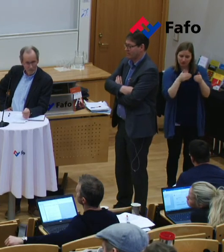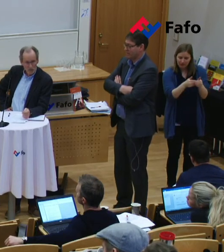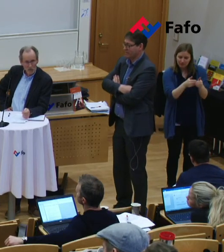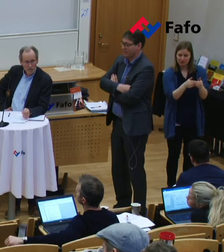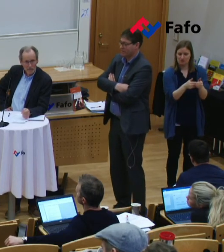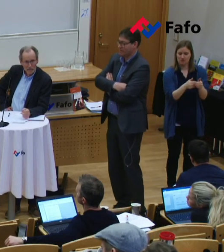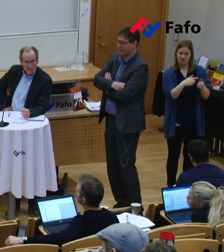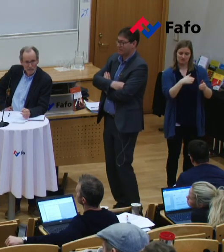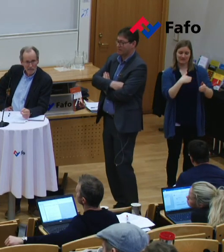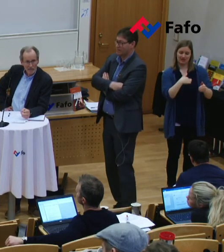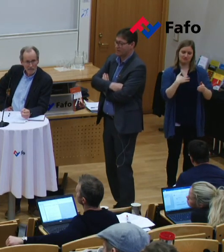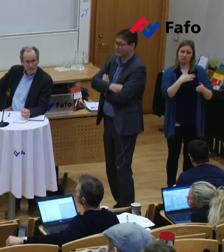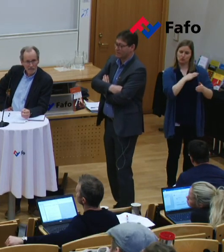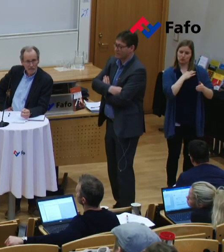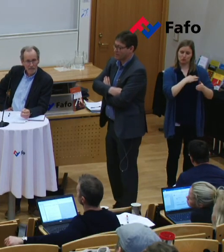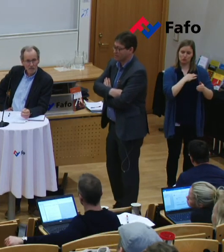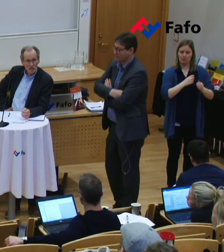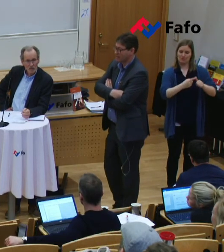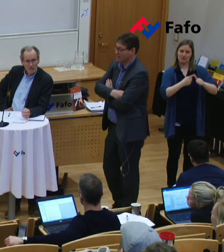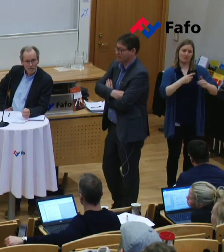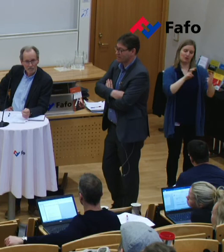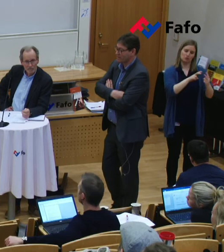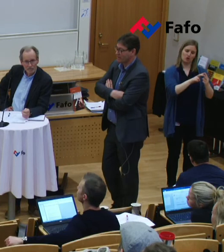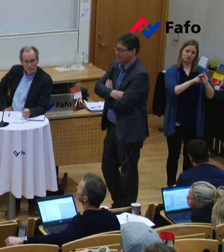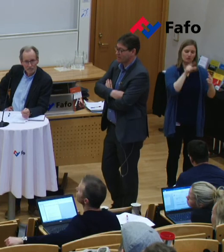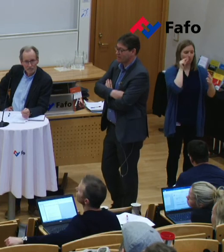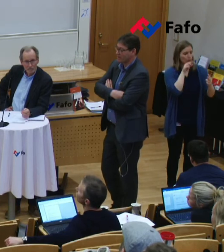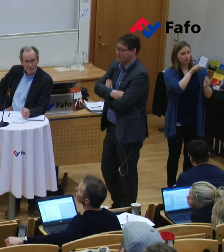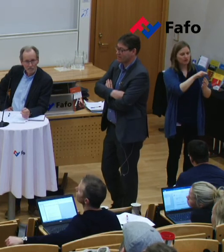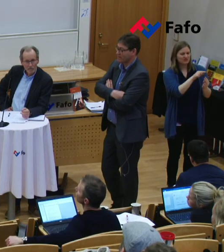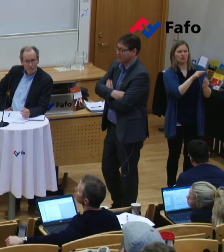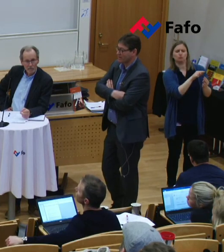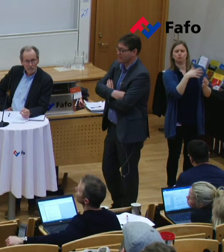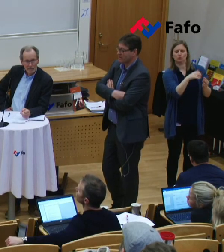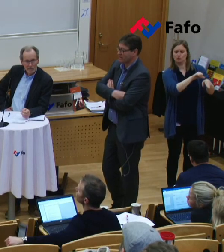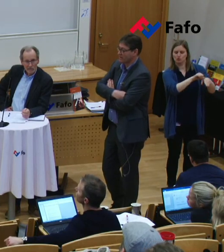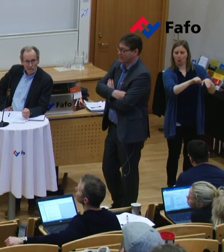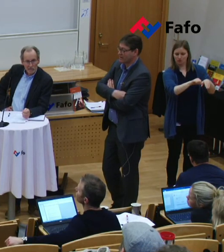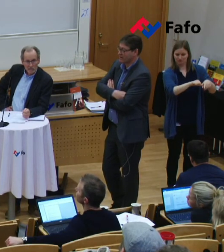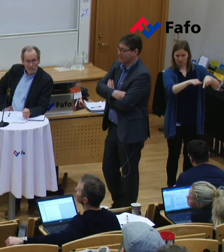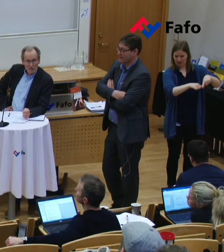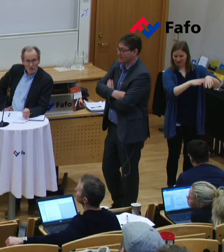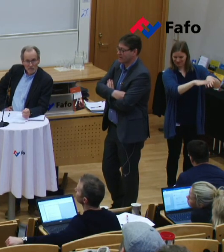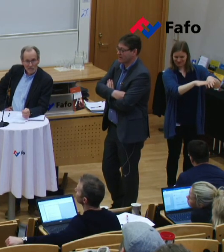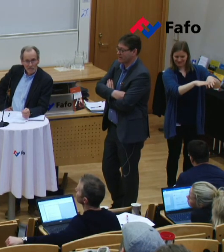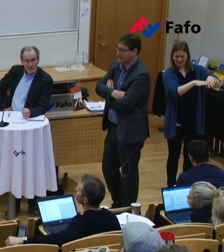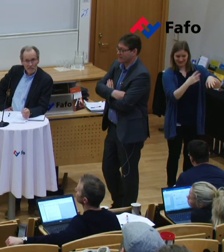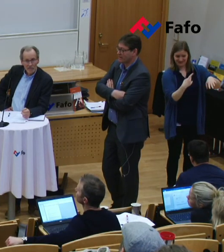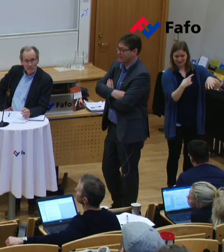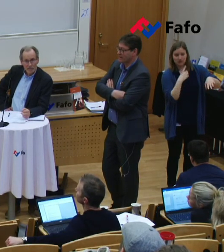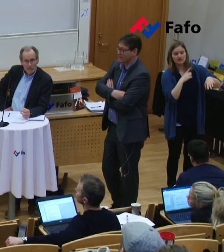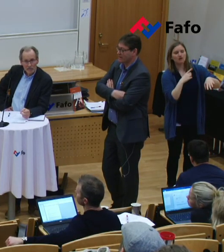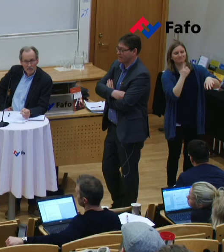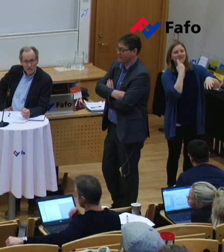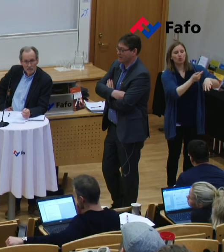jeg som sosionom primærkontakt, og så kommer jeg til Ola, og så ser jeg at han har en stygt sår på leggen, ikke sant? Så sier jeg, men i